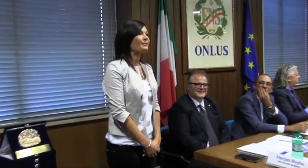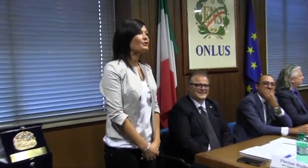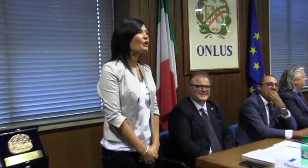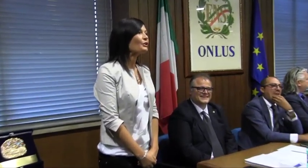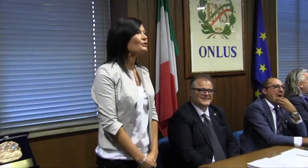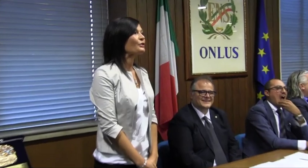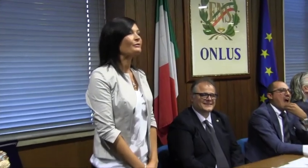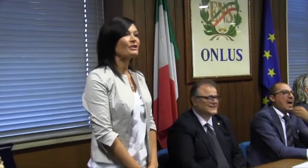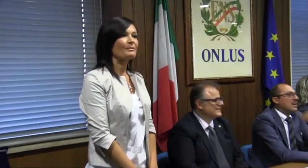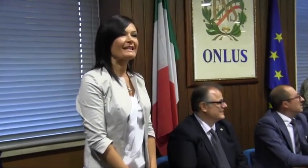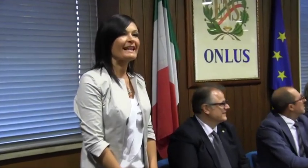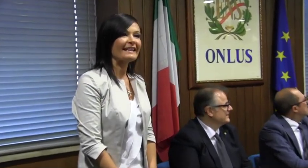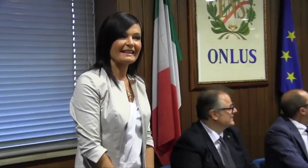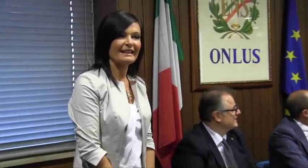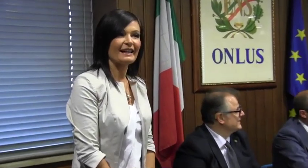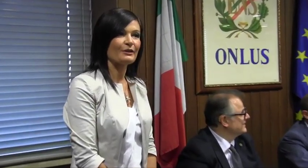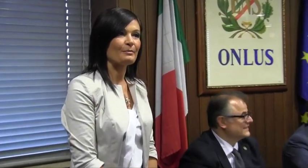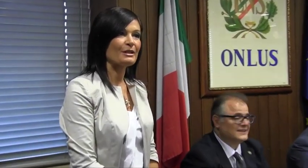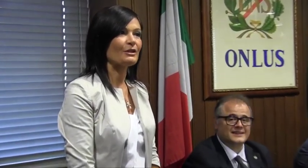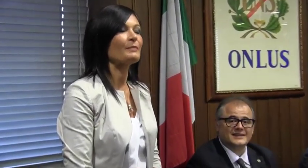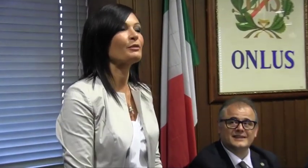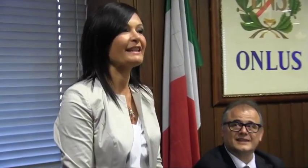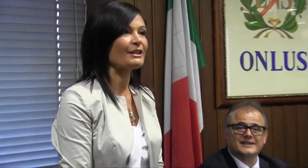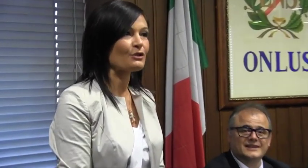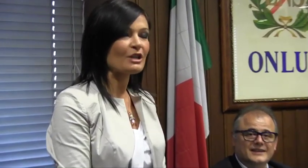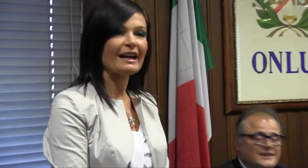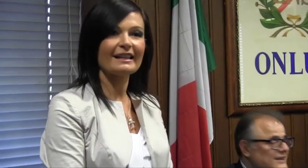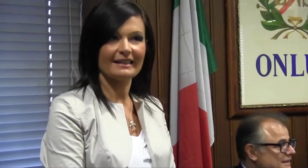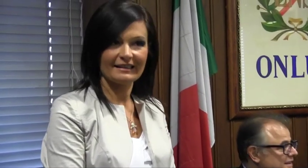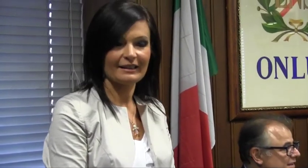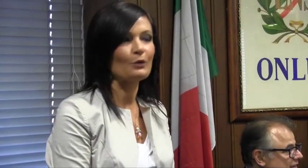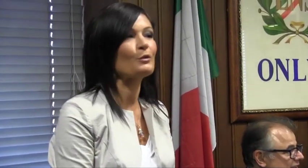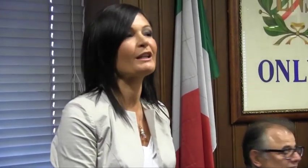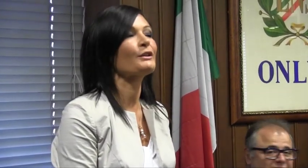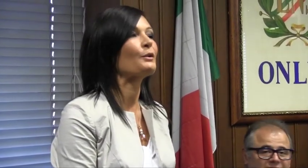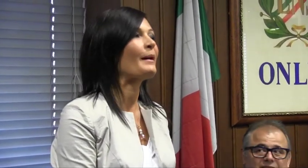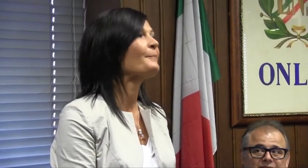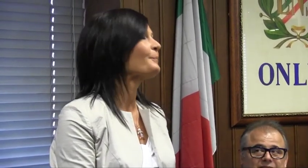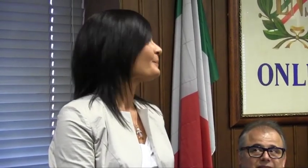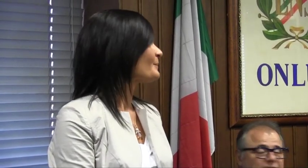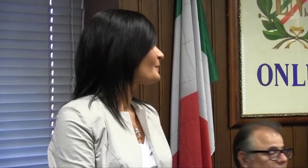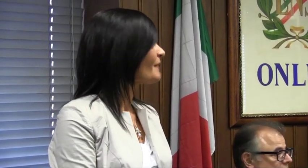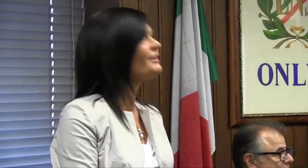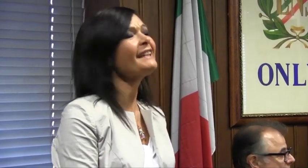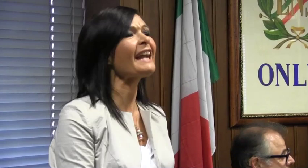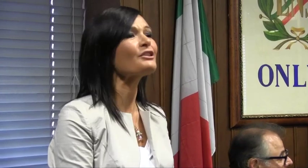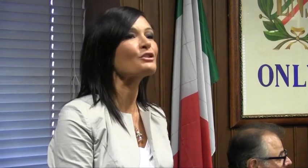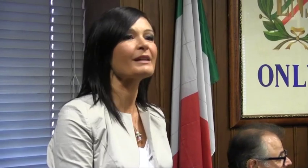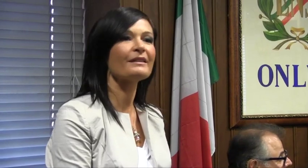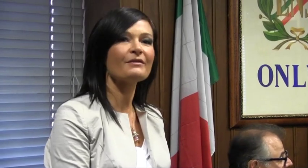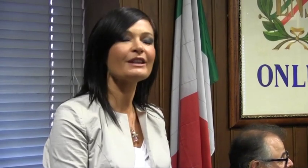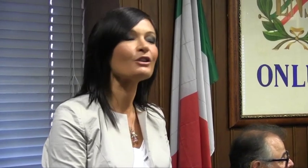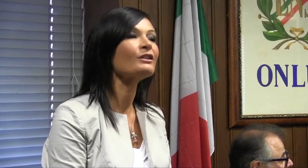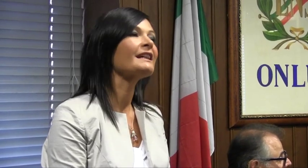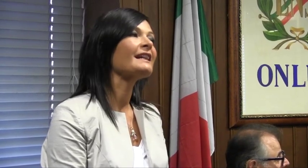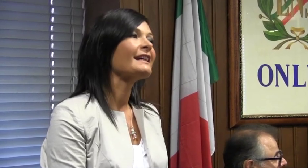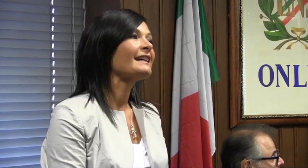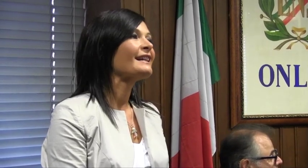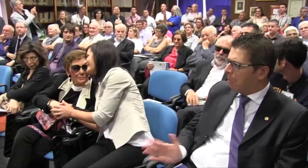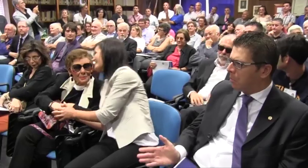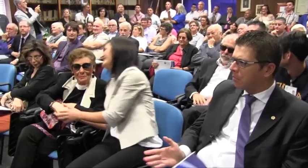Sono Cristiana Paciocco, sono vicepresidente della Commissione Politiche e Sociali al Comune di Roma. Vi ringrazio per